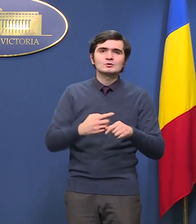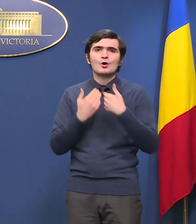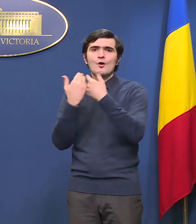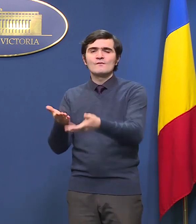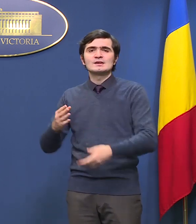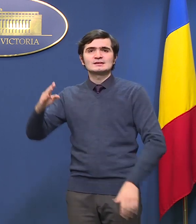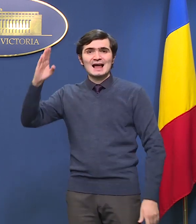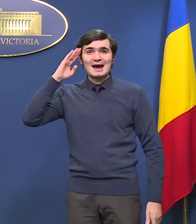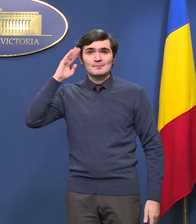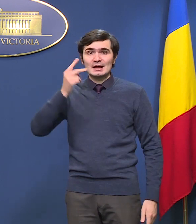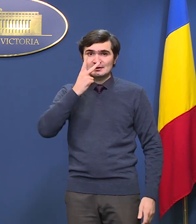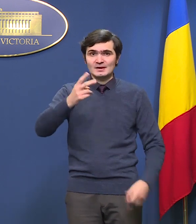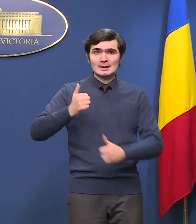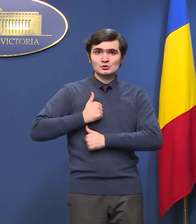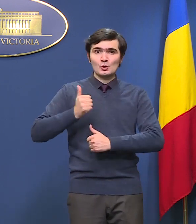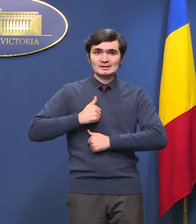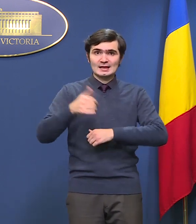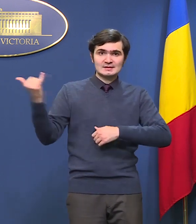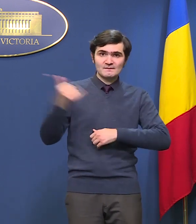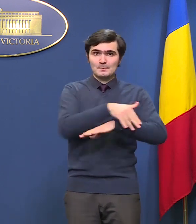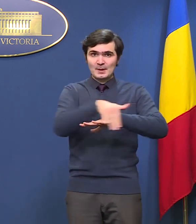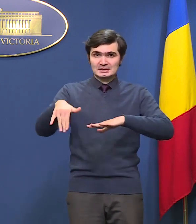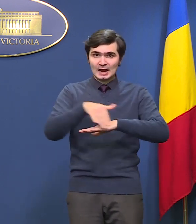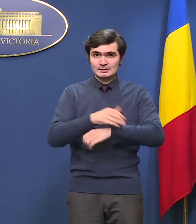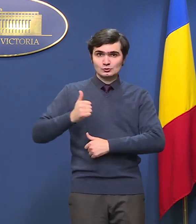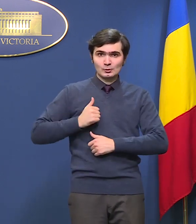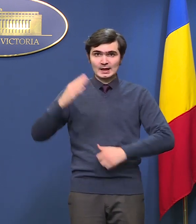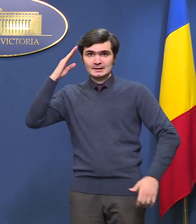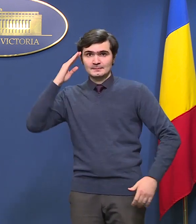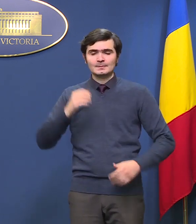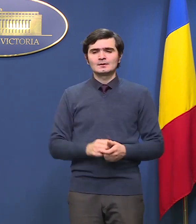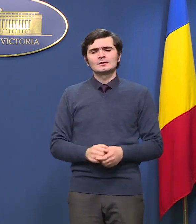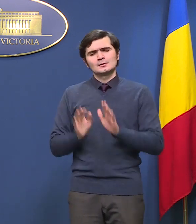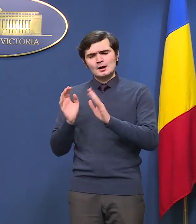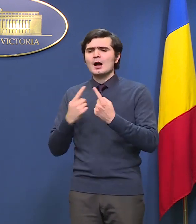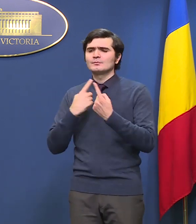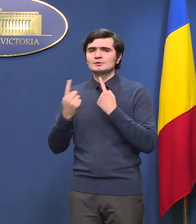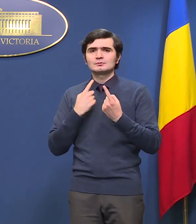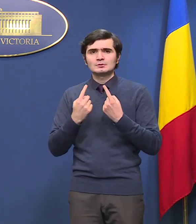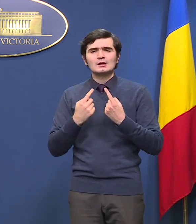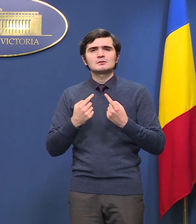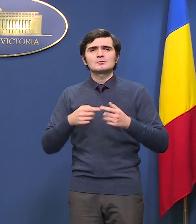excepțională? Vom vedea soldați patru. Deci am discutat cu președintele României și cu ministrul apărării.